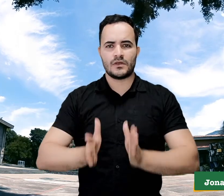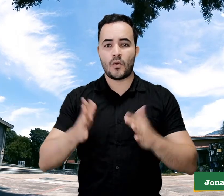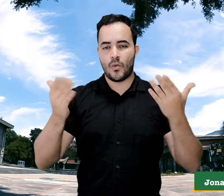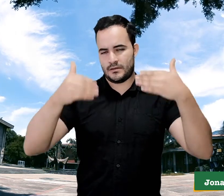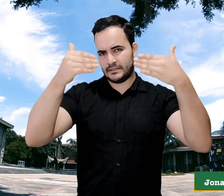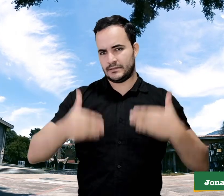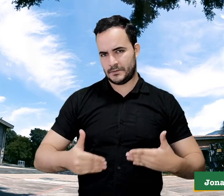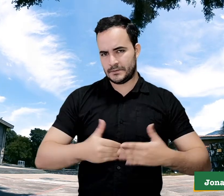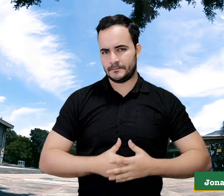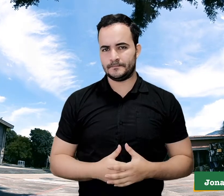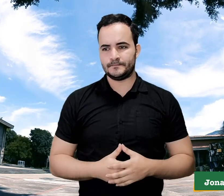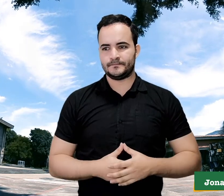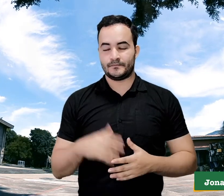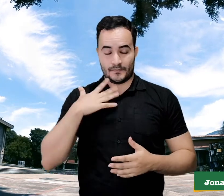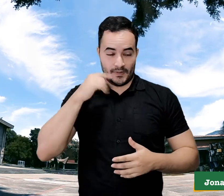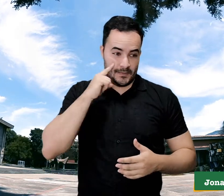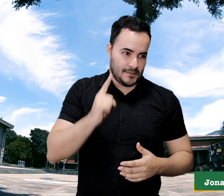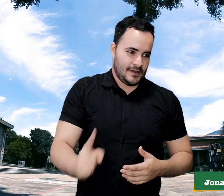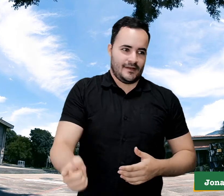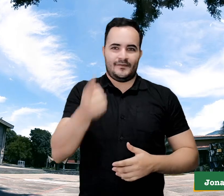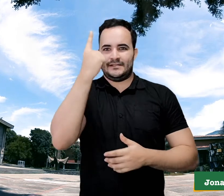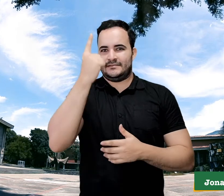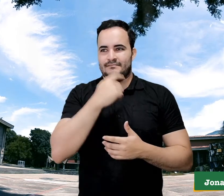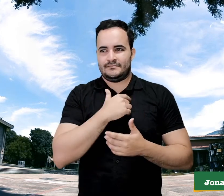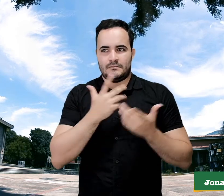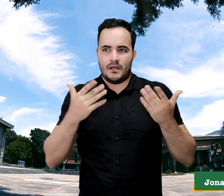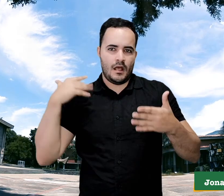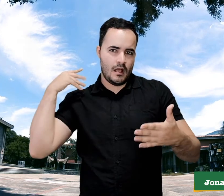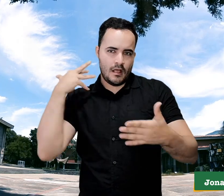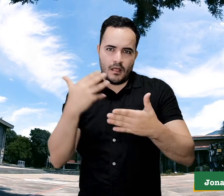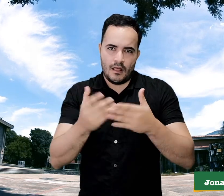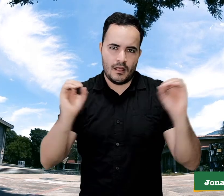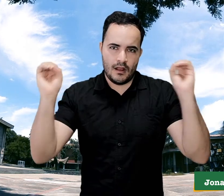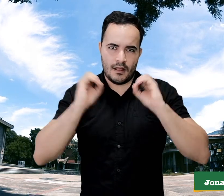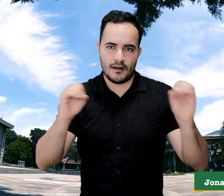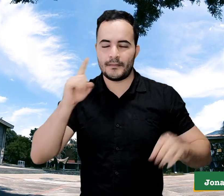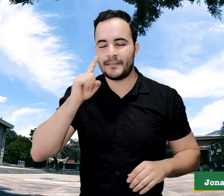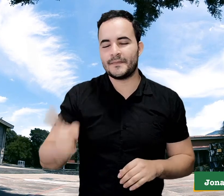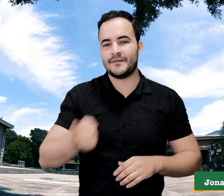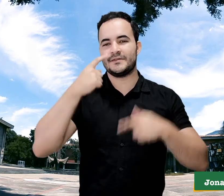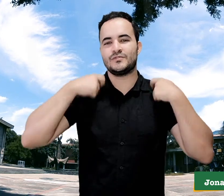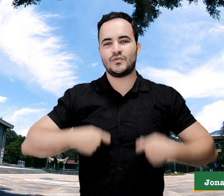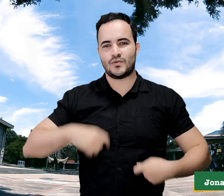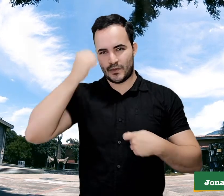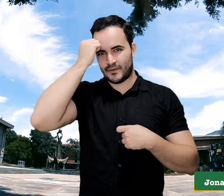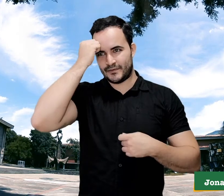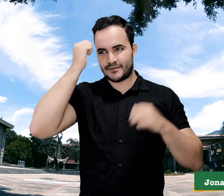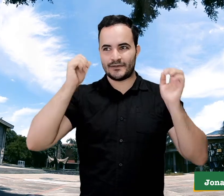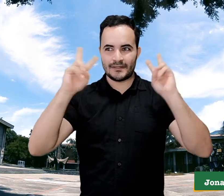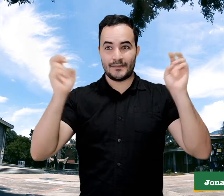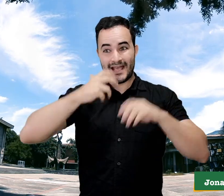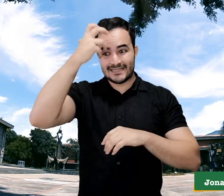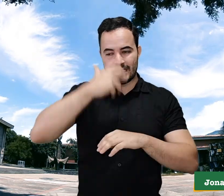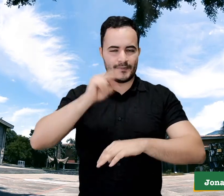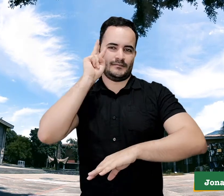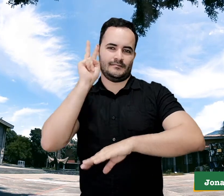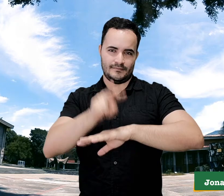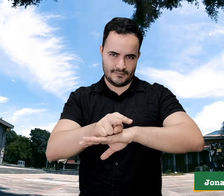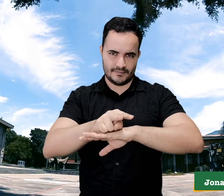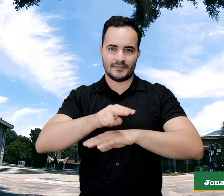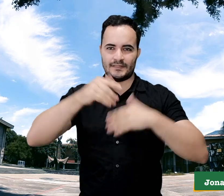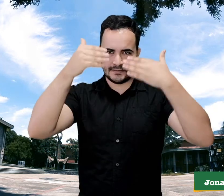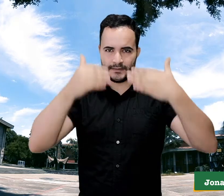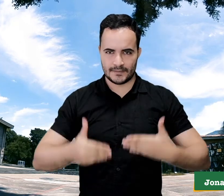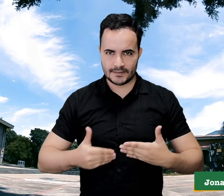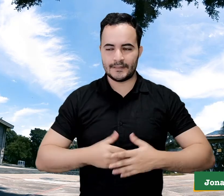discapacidad. Era mi primera vez como profesor que cuidaba examen